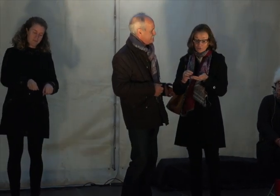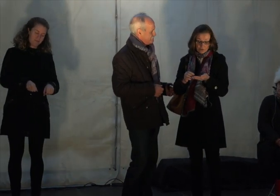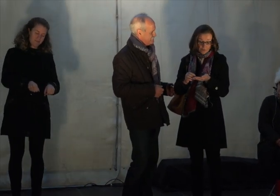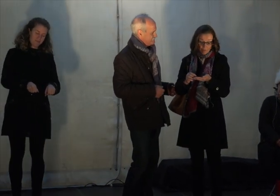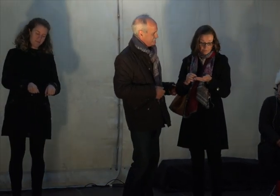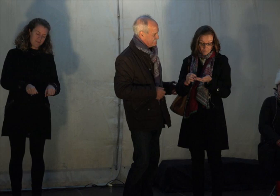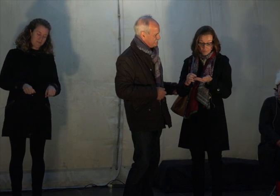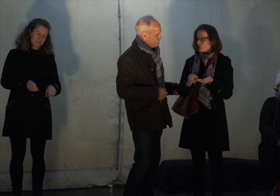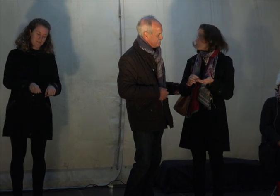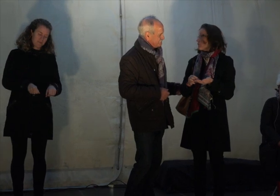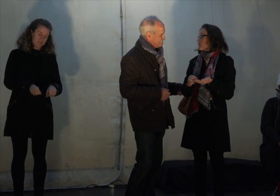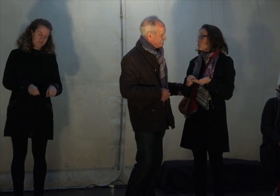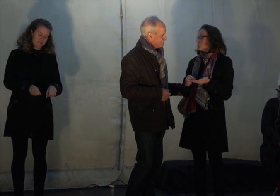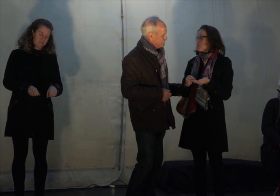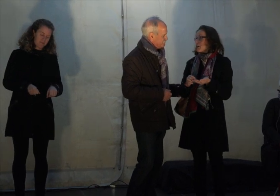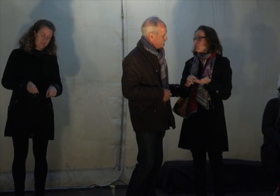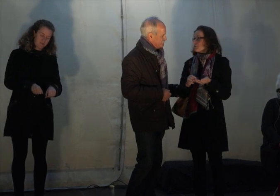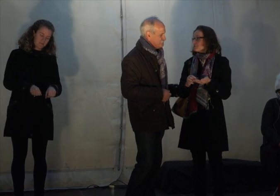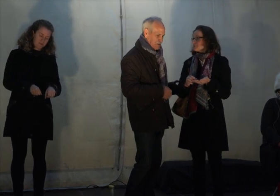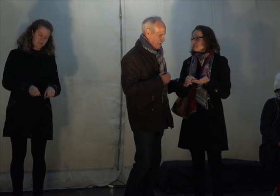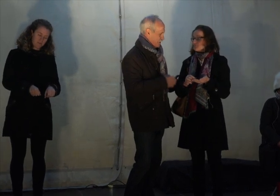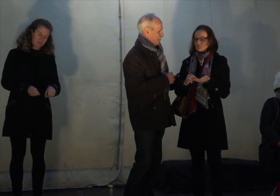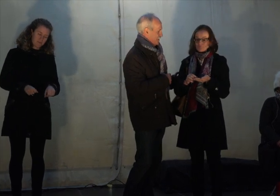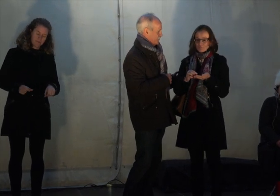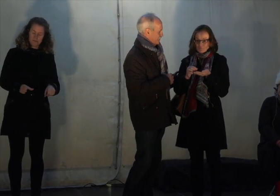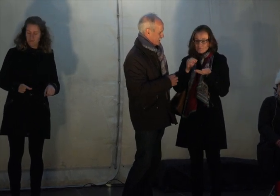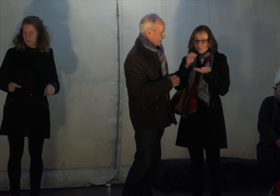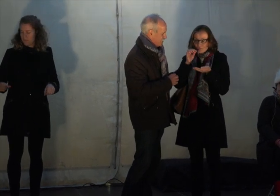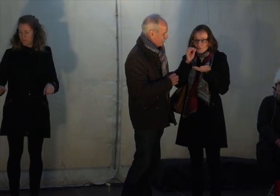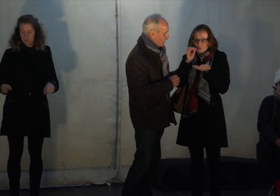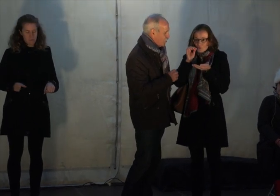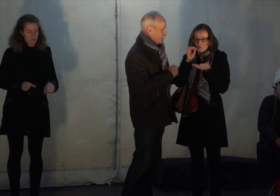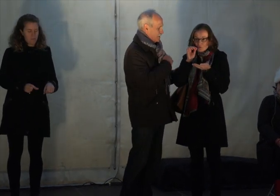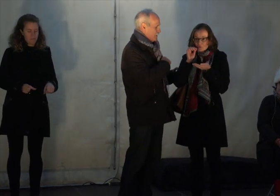estoy contentísima. Yo creo que estoy haciendo un buen trabajo. Cierto, cierto.